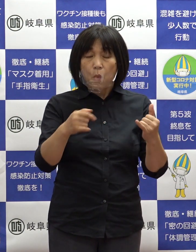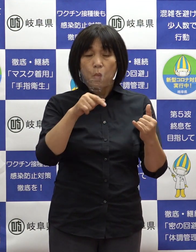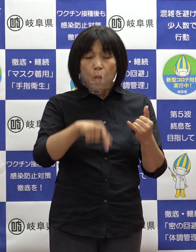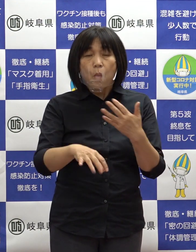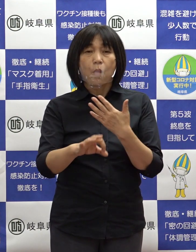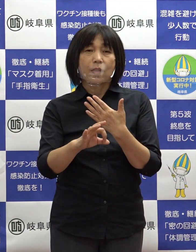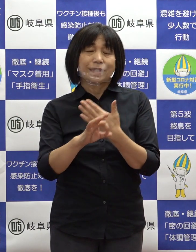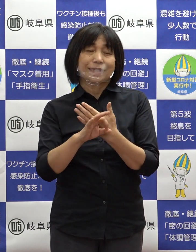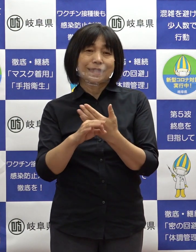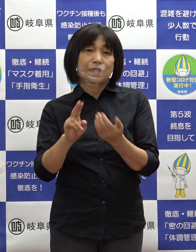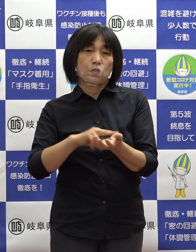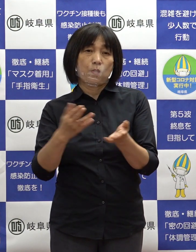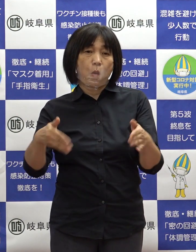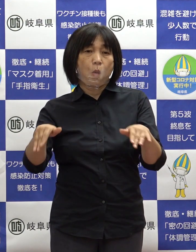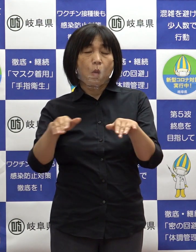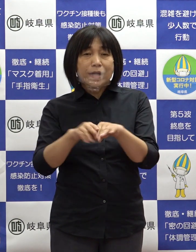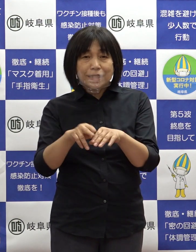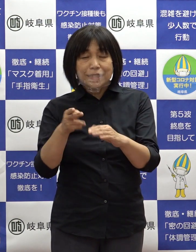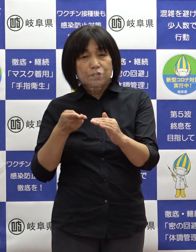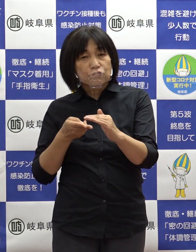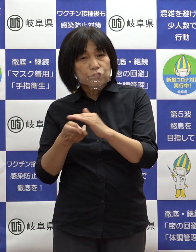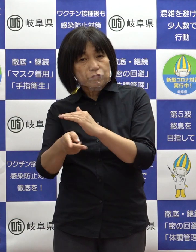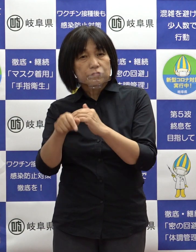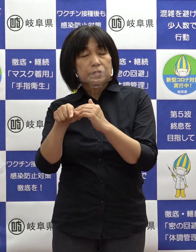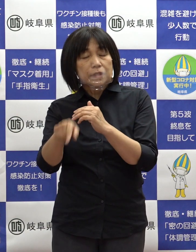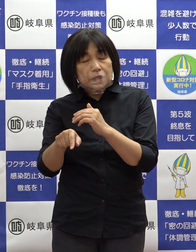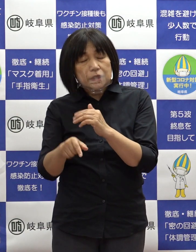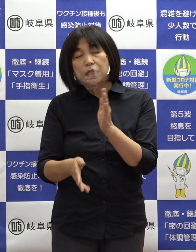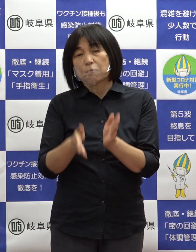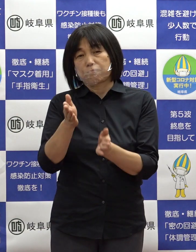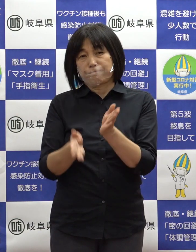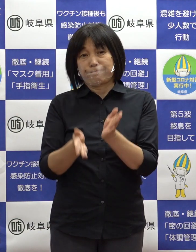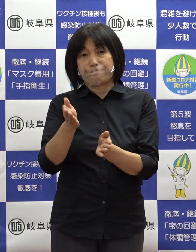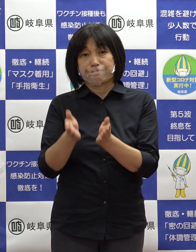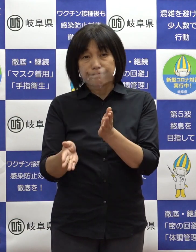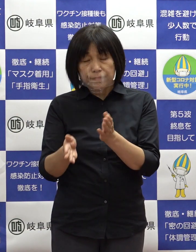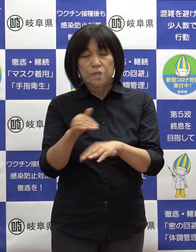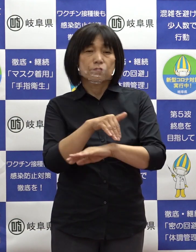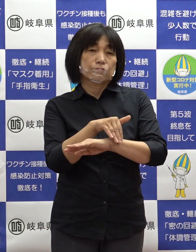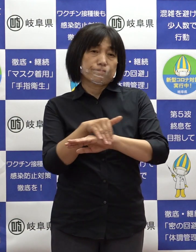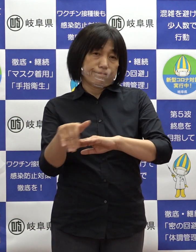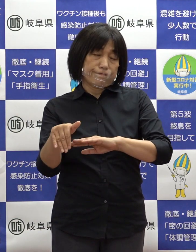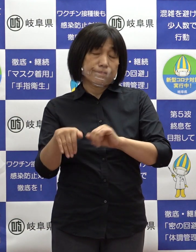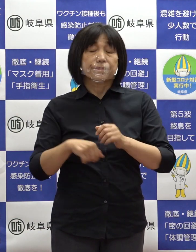てですね、そしてまあしかるべきところに落ち着いていただくとかですね、そういうまあなんて言うんでしょうかね、